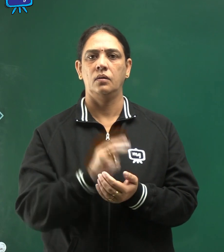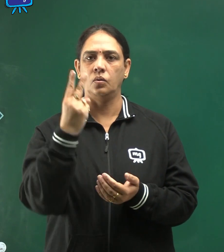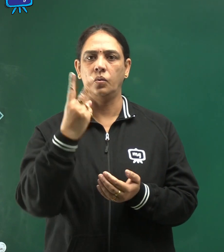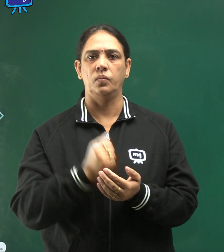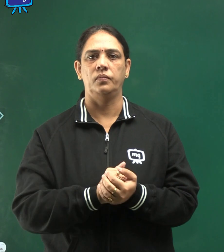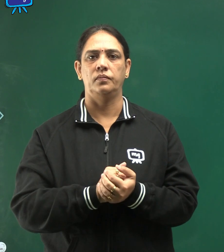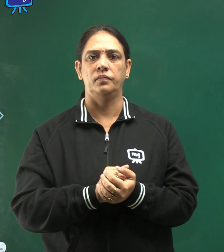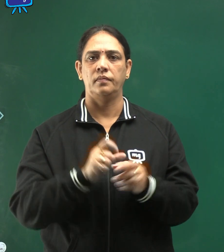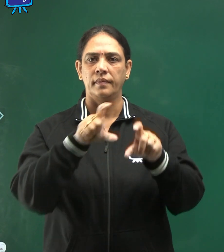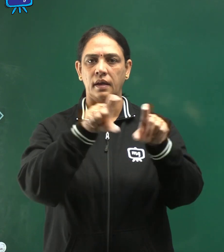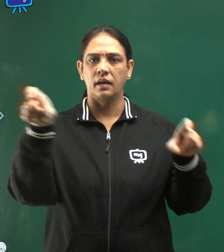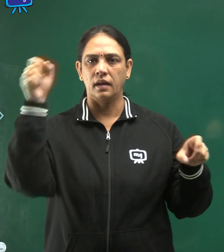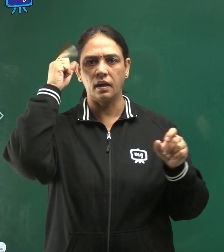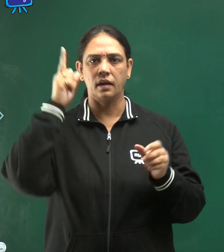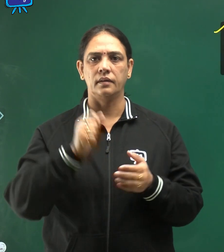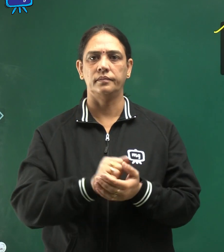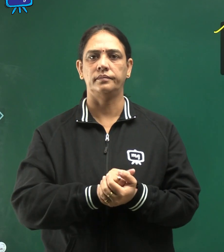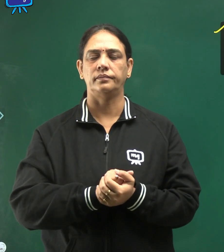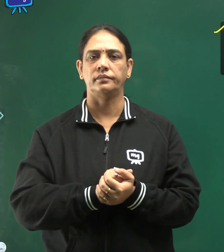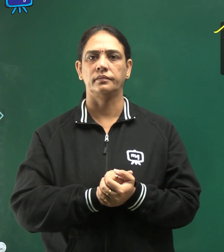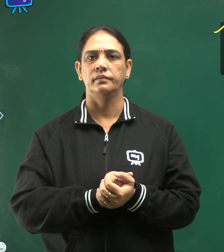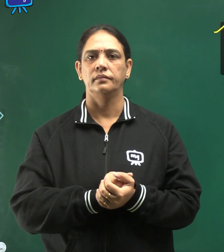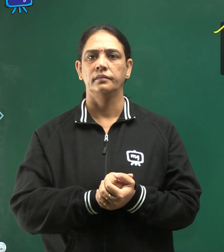1/2। समझ आ गया?